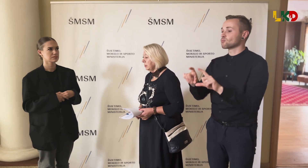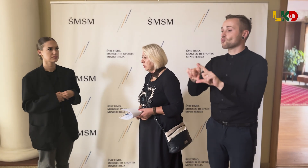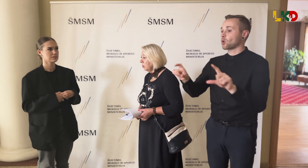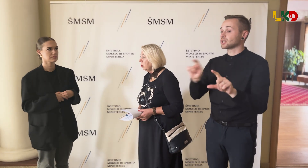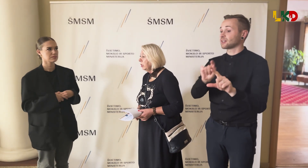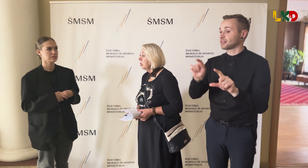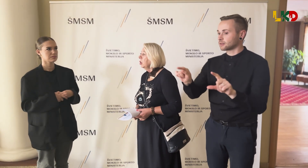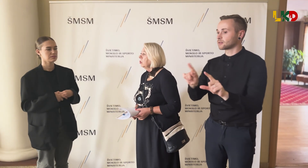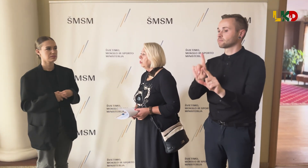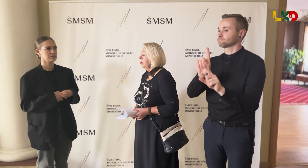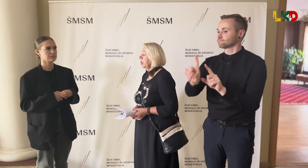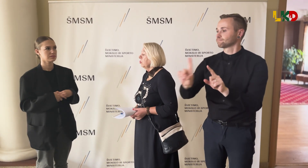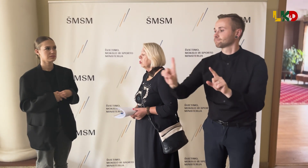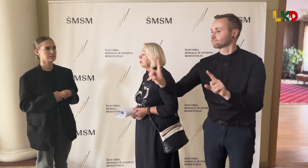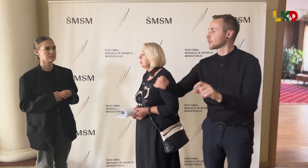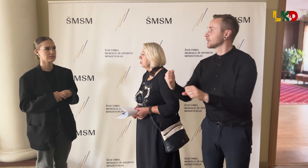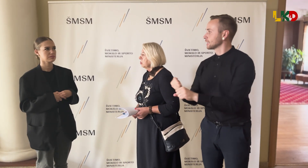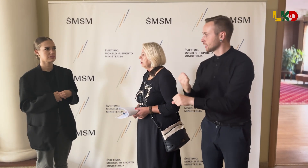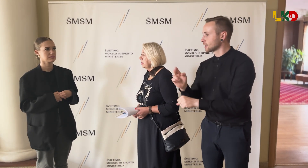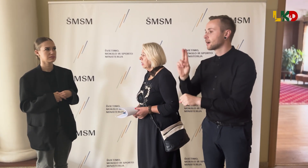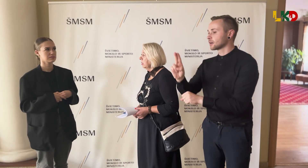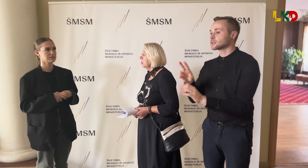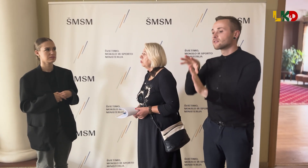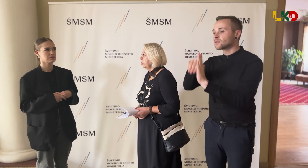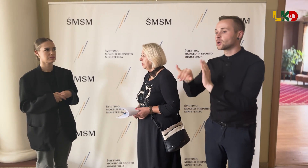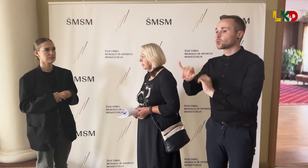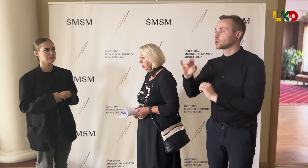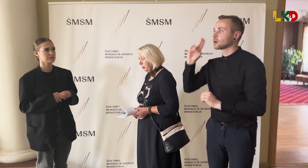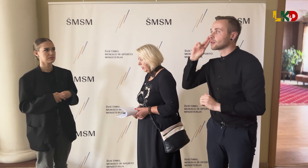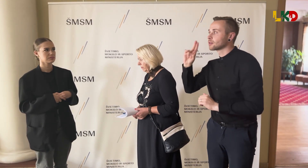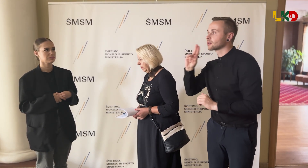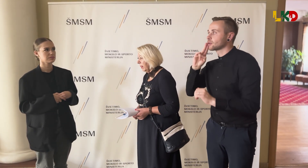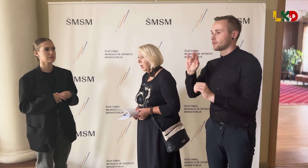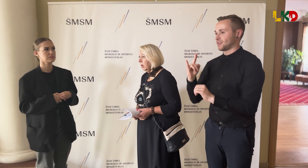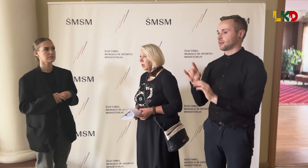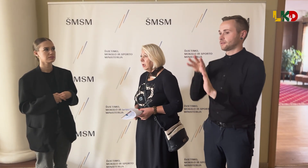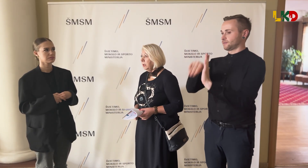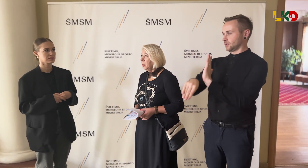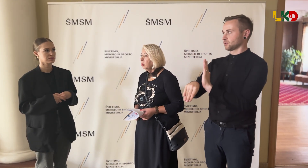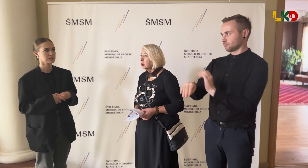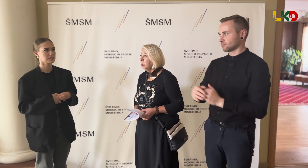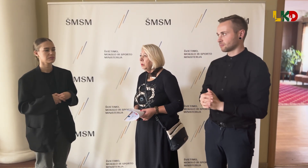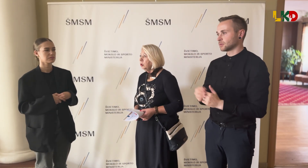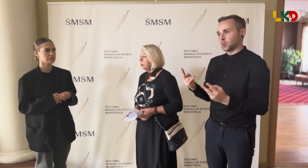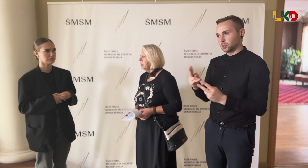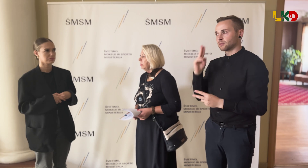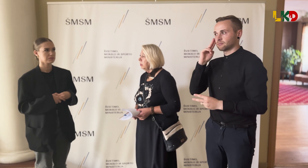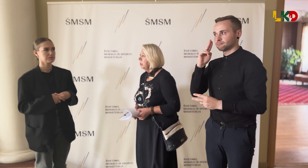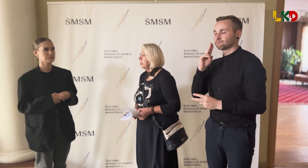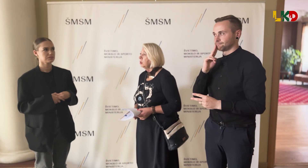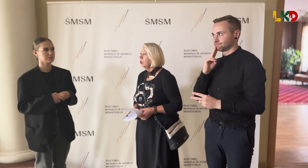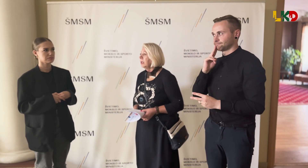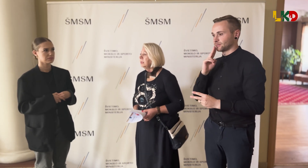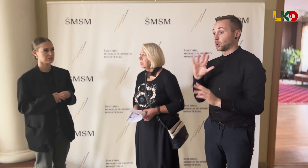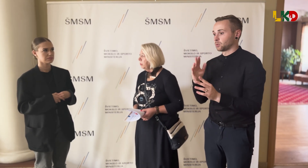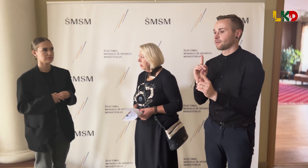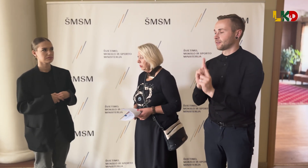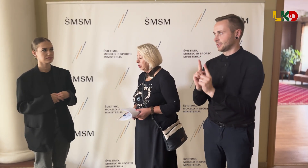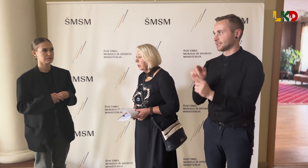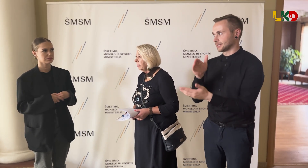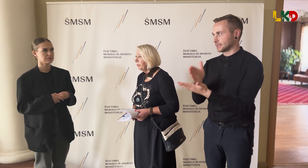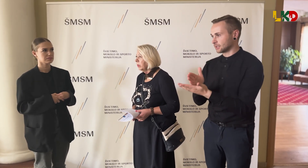ugdymo įstaigoje, kuris mokosi visus metus keistis vaikais. Jeigu aš kalbėčiau apie dabartinę